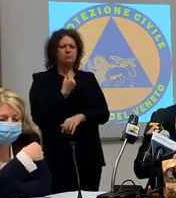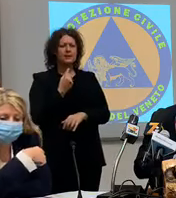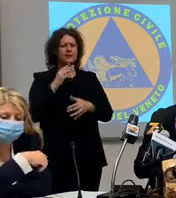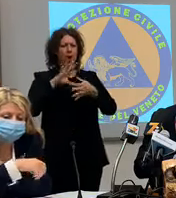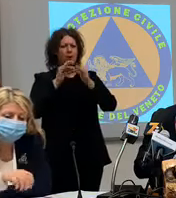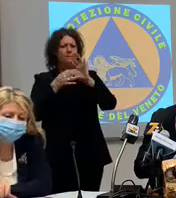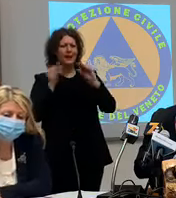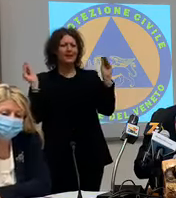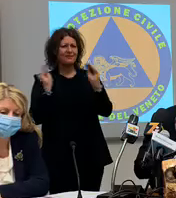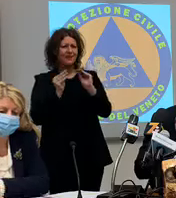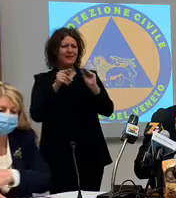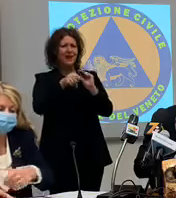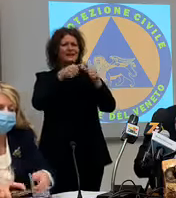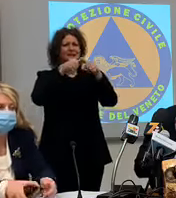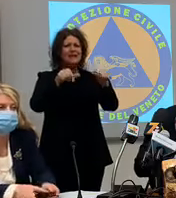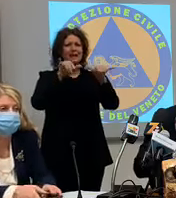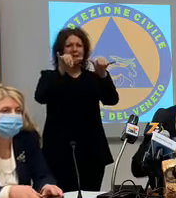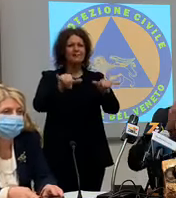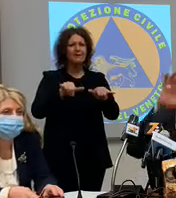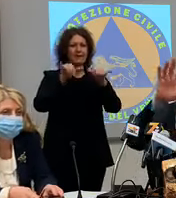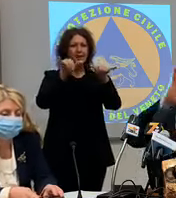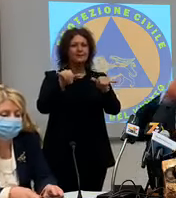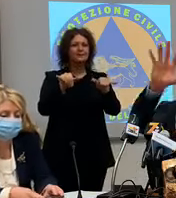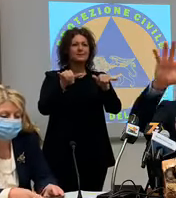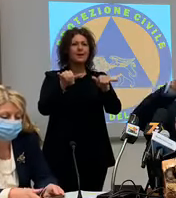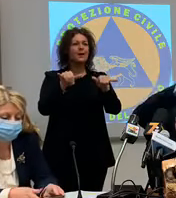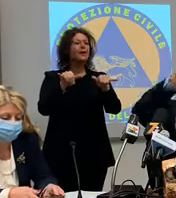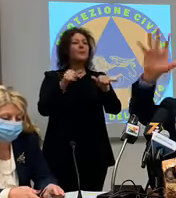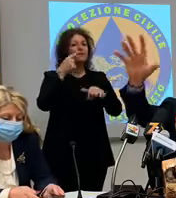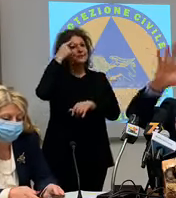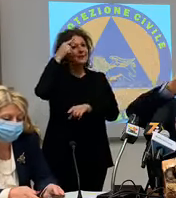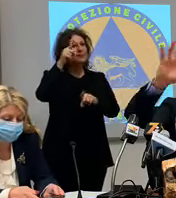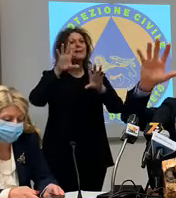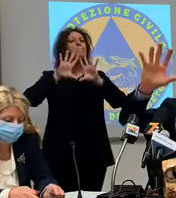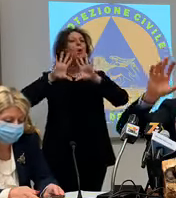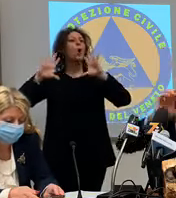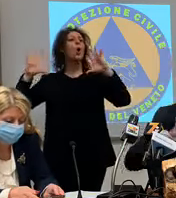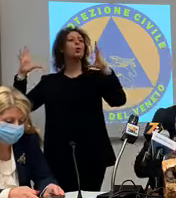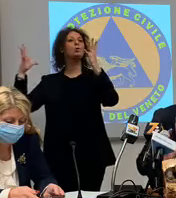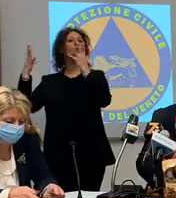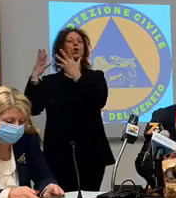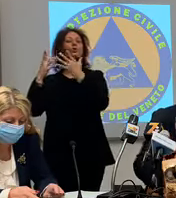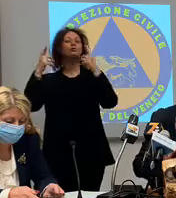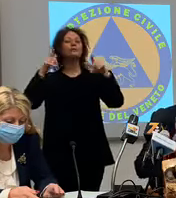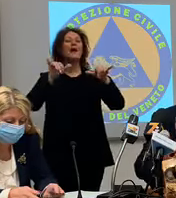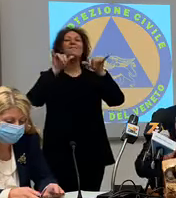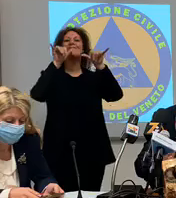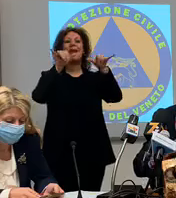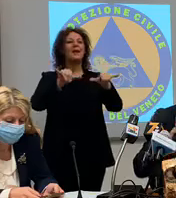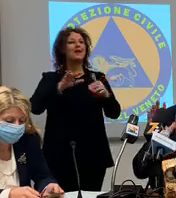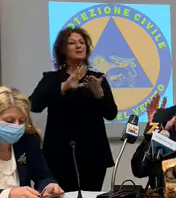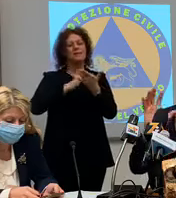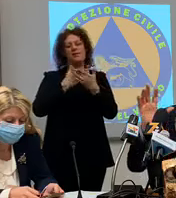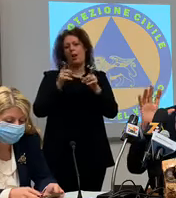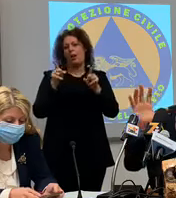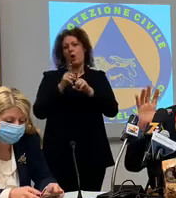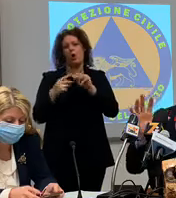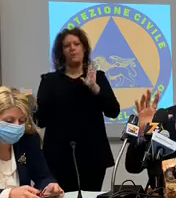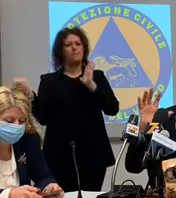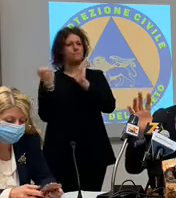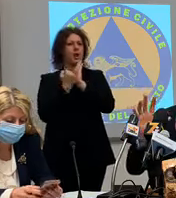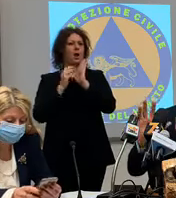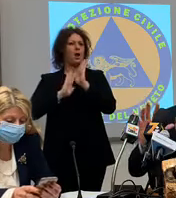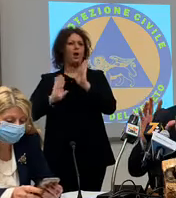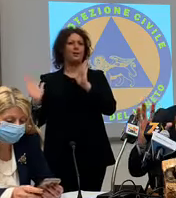delle nostre Olimpiadi Guardate che in giro per il mondo venis è un brand quindi noi candideremo per la